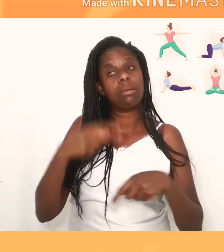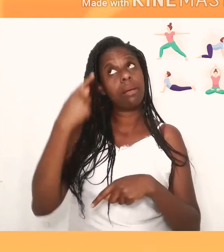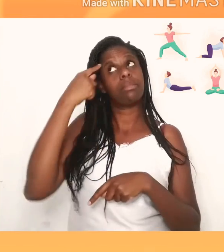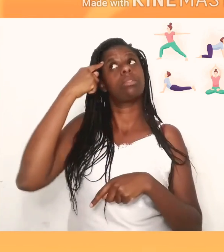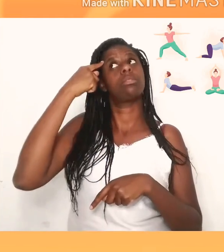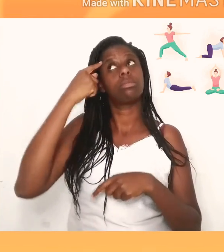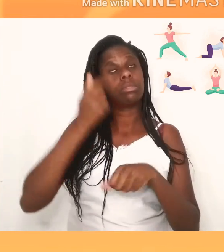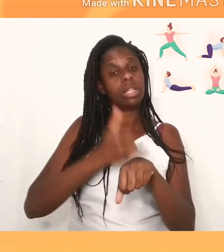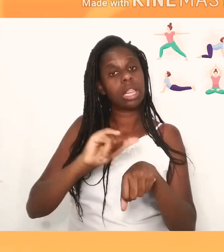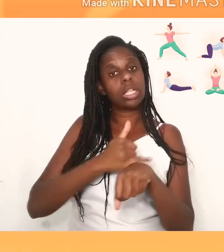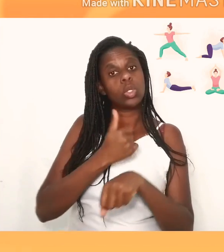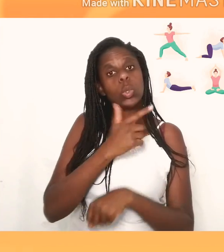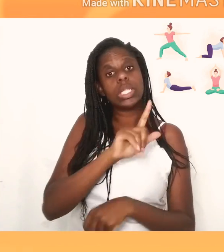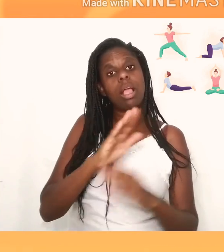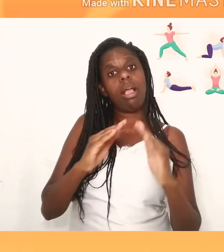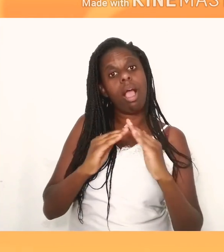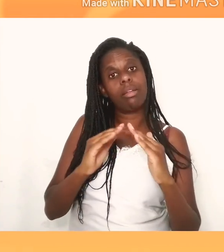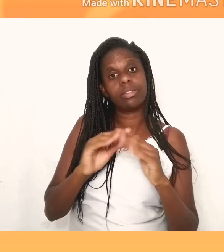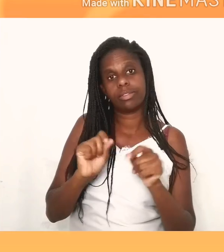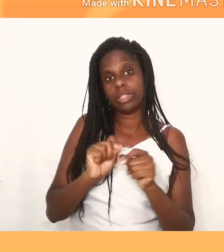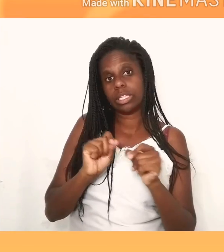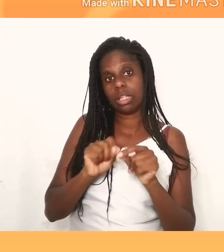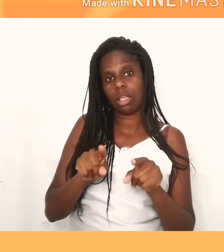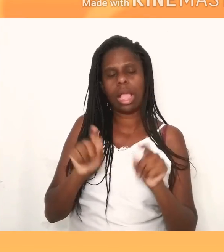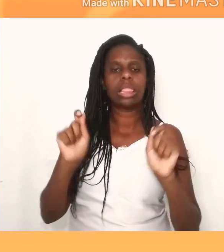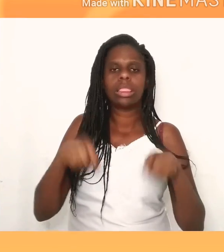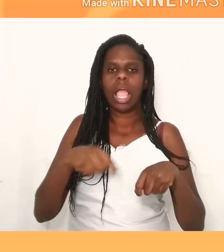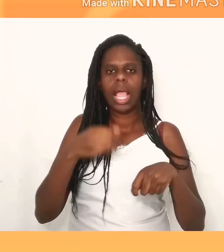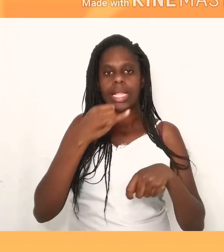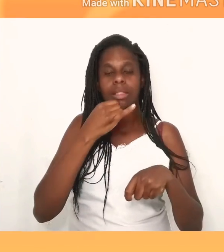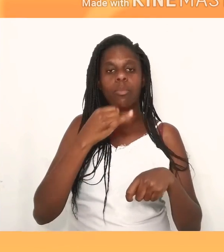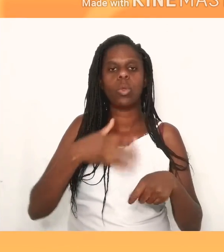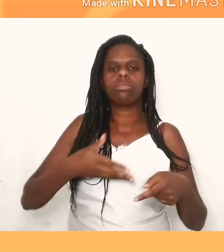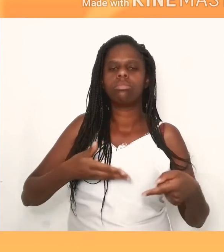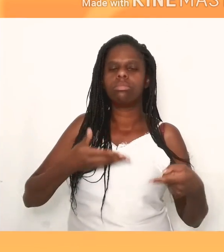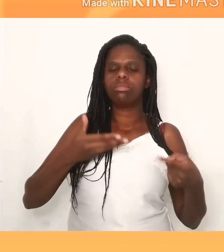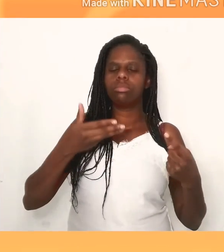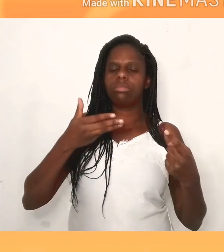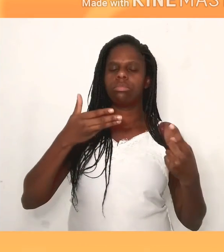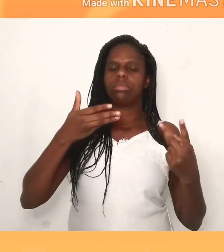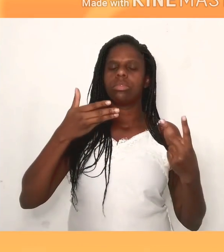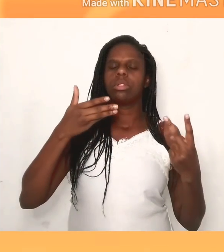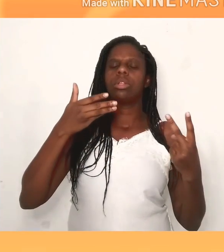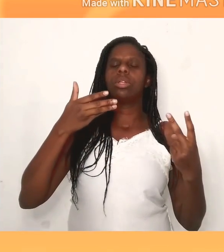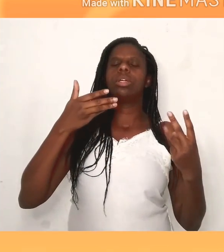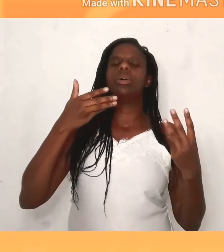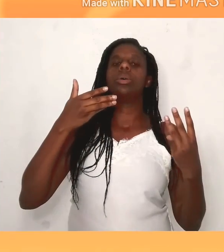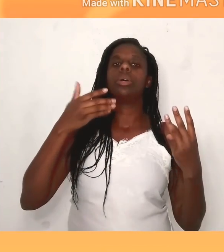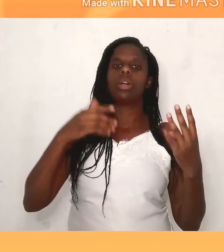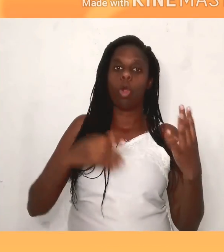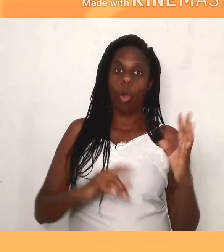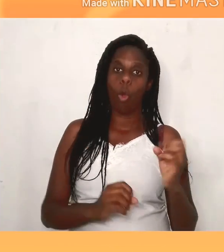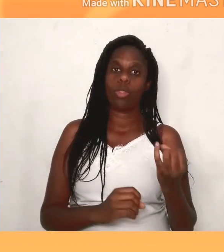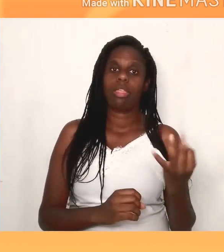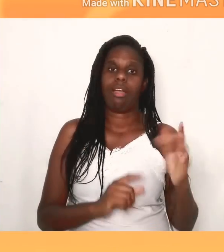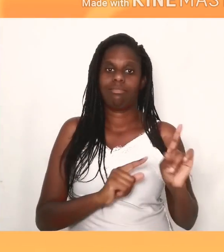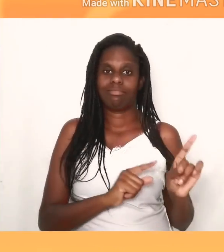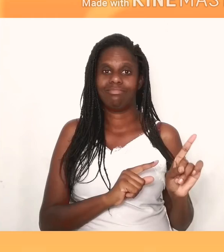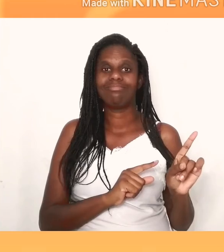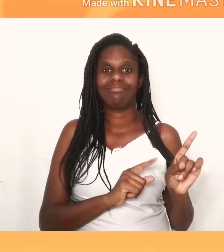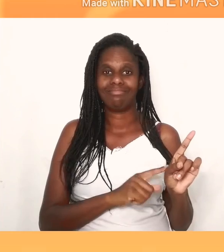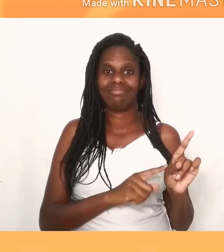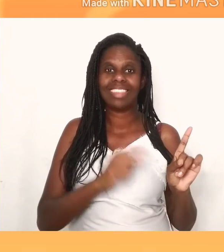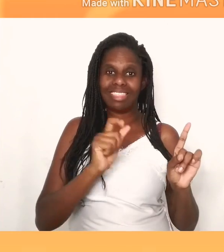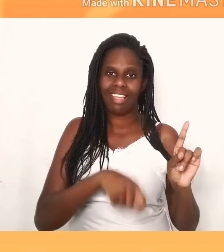praticar, do que você pode praticar em casa, que é, você pode contar as respirações, né? Ciclos de respirações,